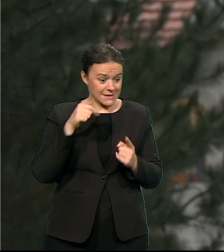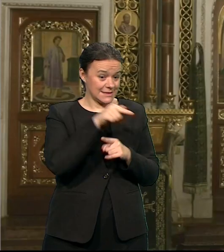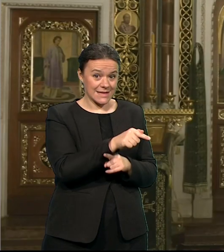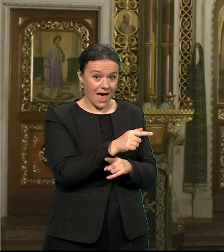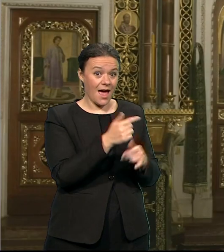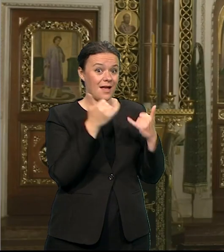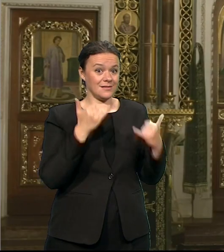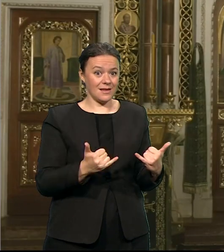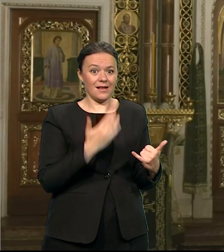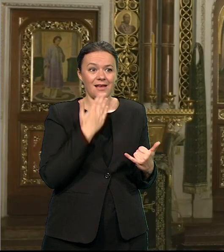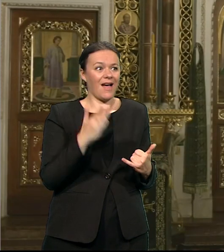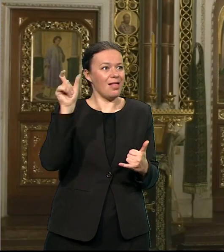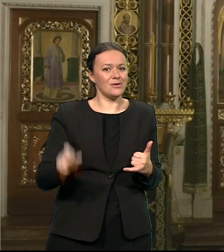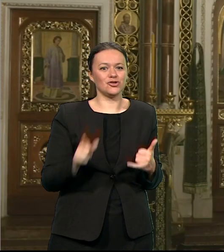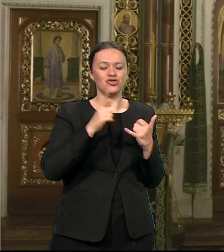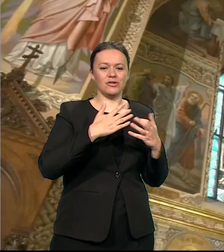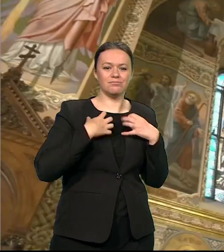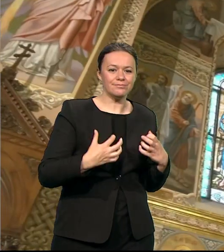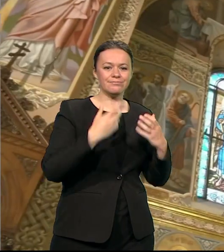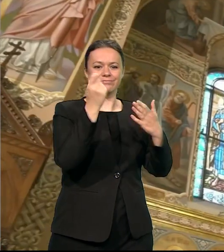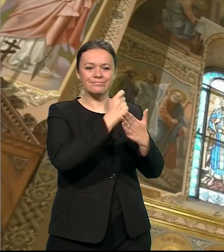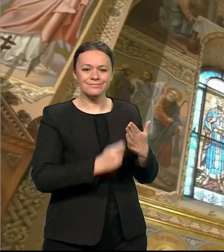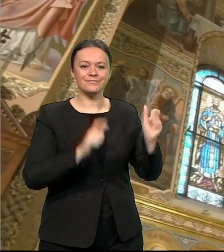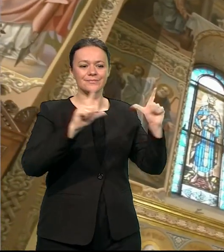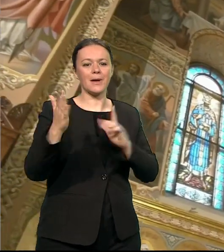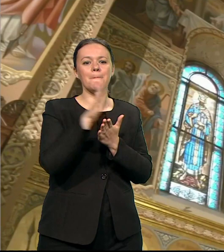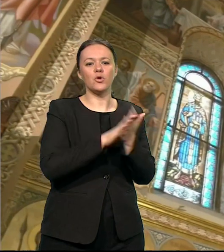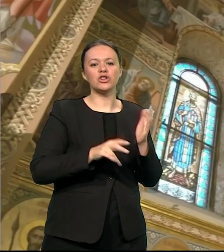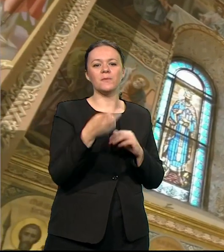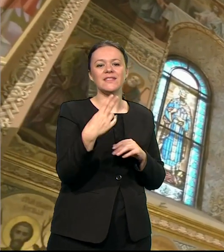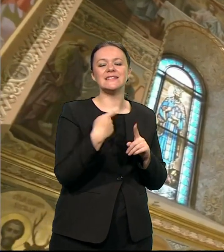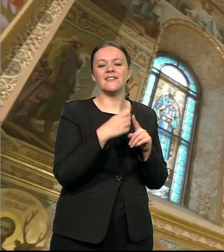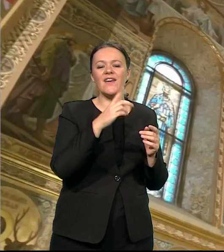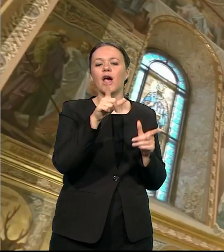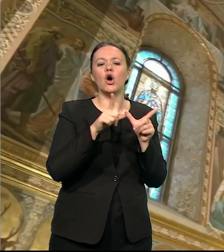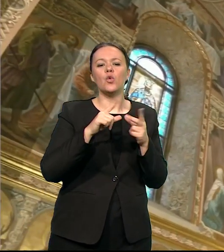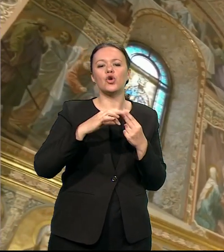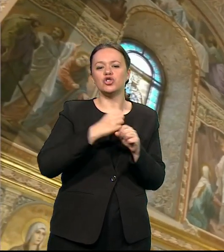današnji raskošni ikonostas koji je početkom 20. veka oslikao Uroš Predić.